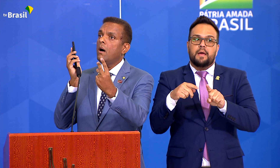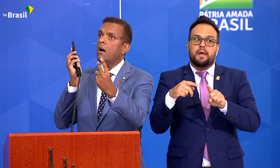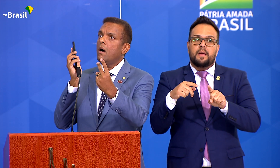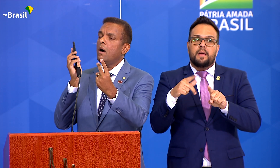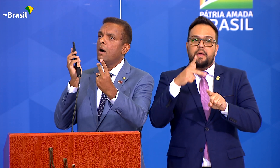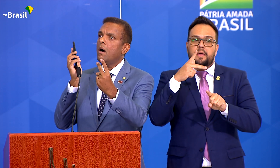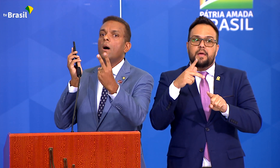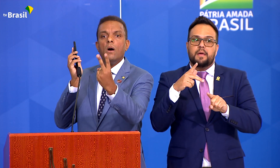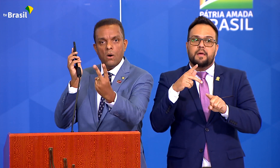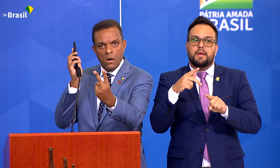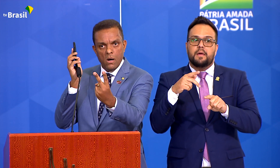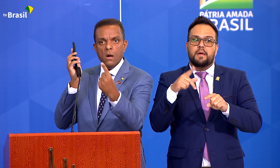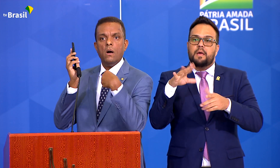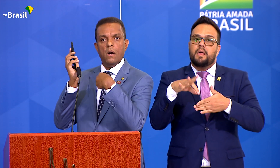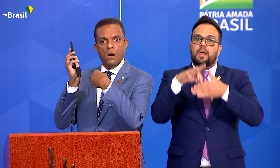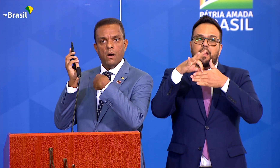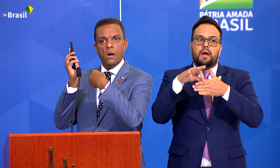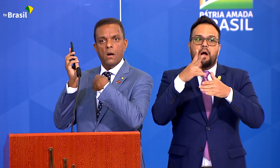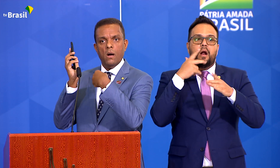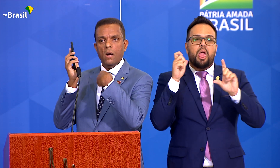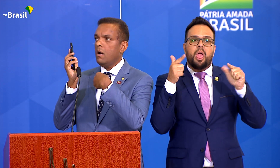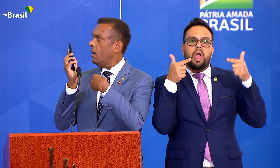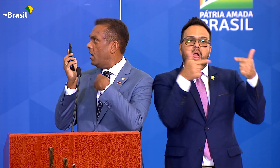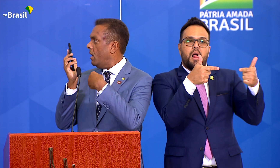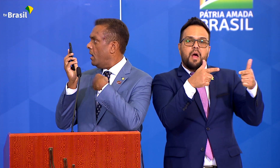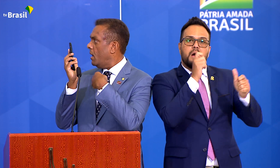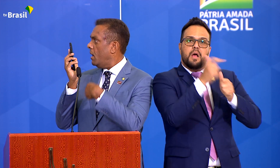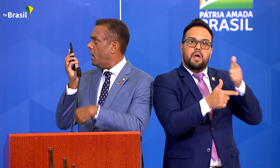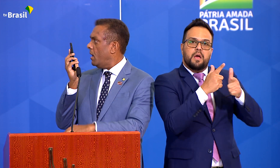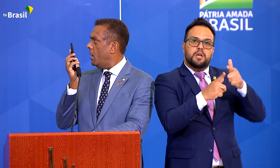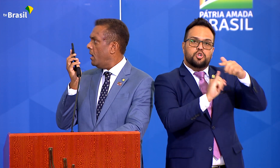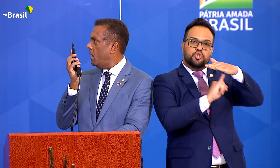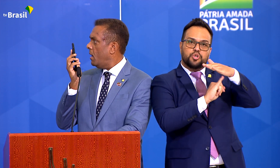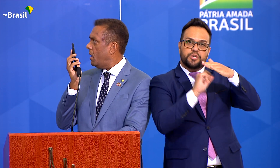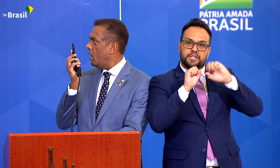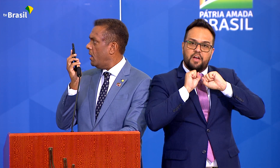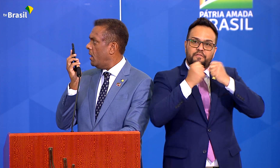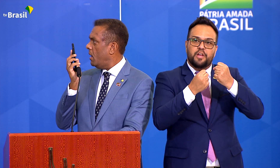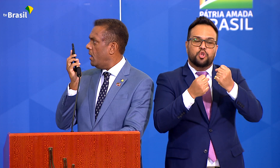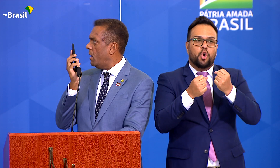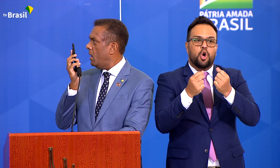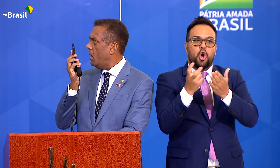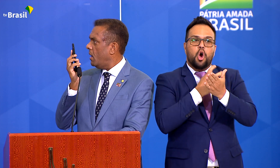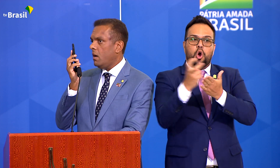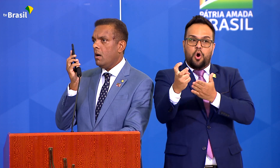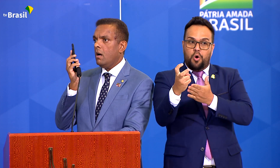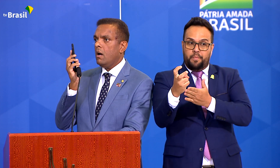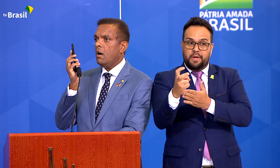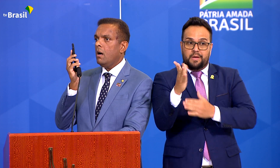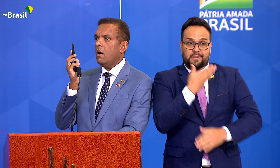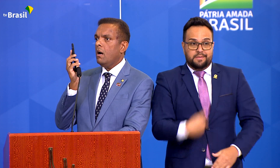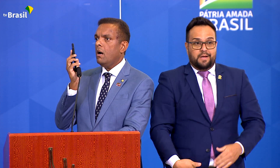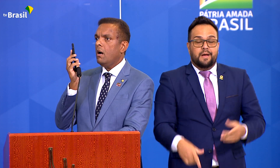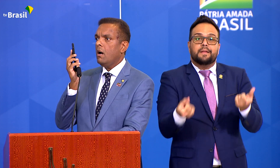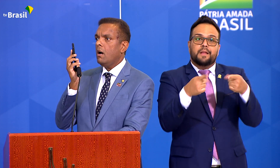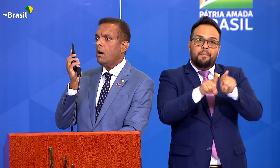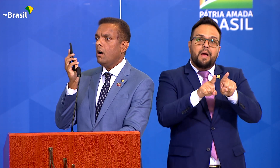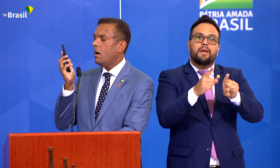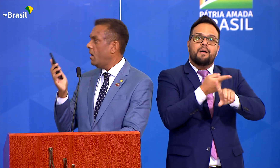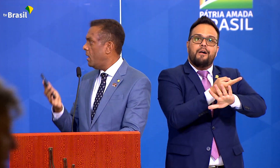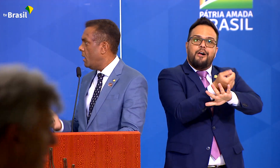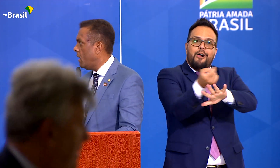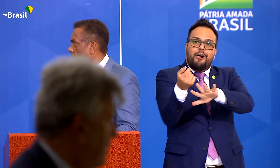a achincalhador das instituições defensor de golpe de estado e também determinador de fake News